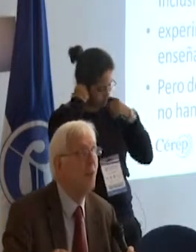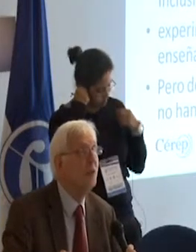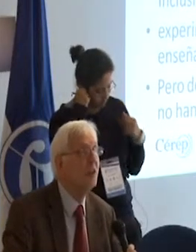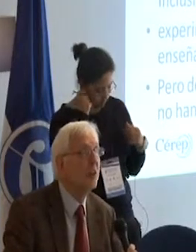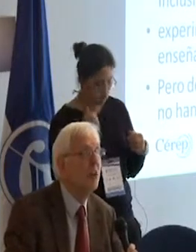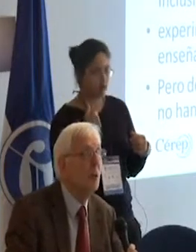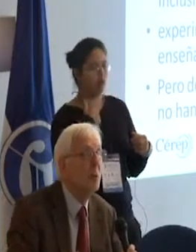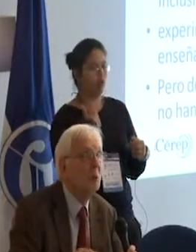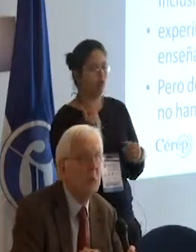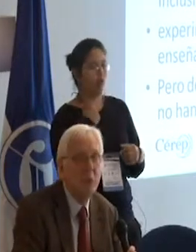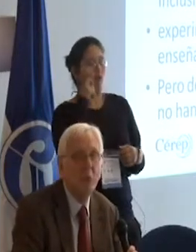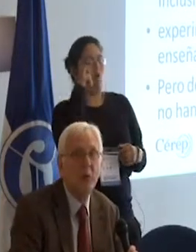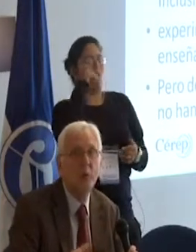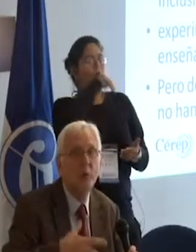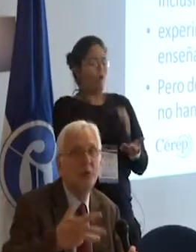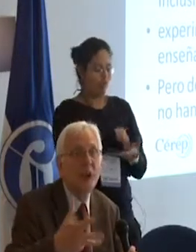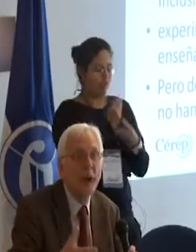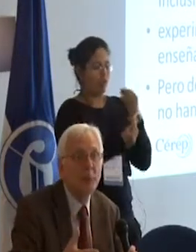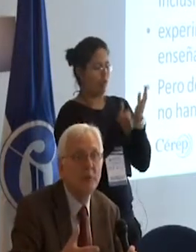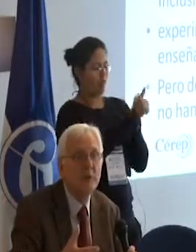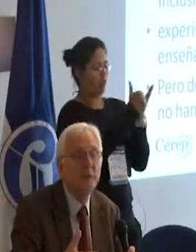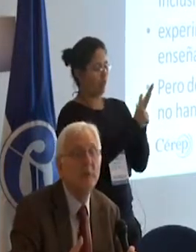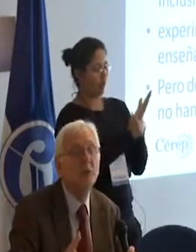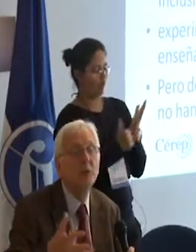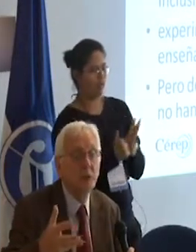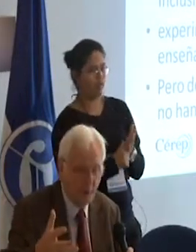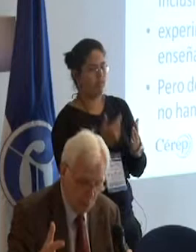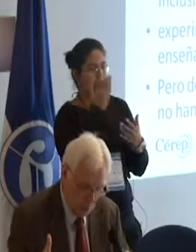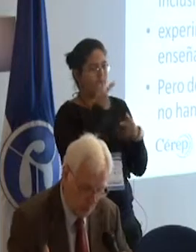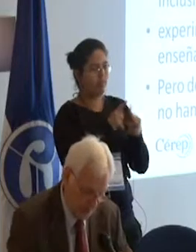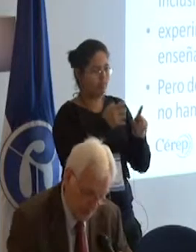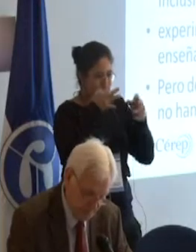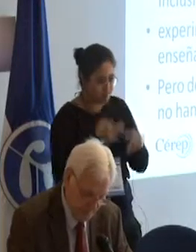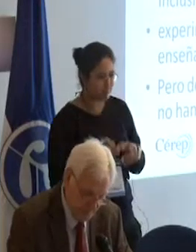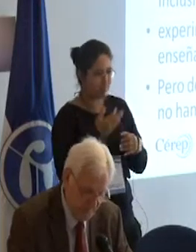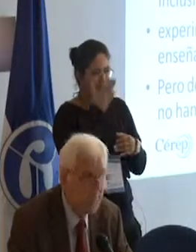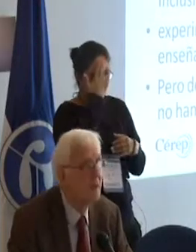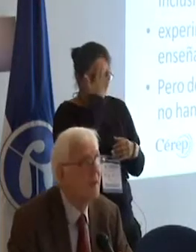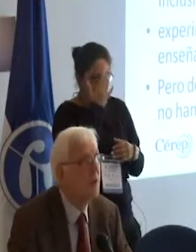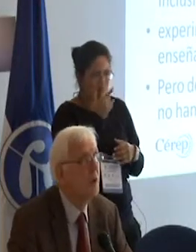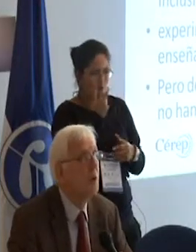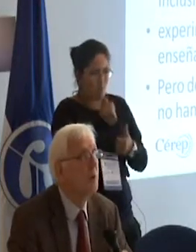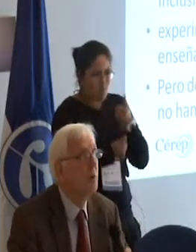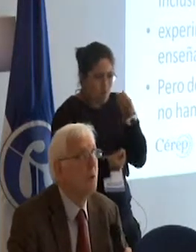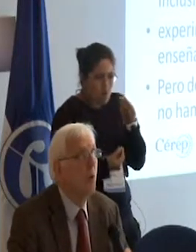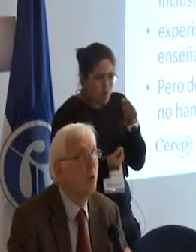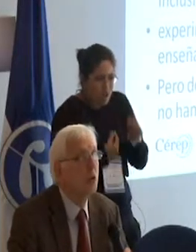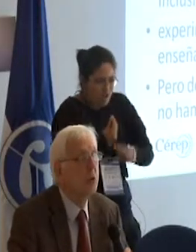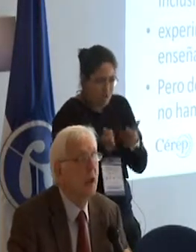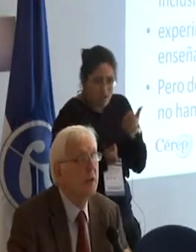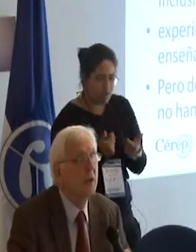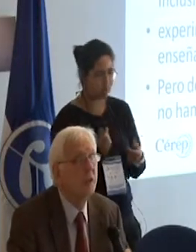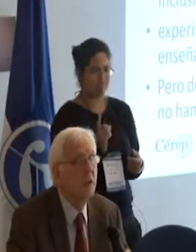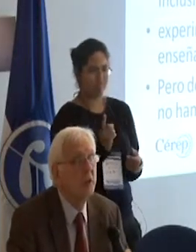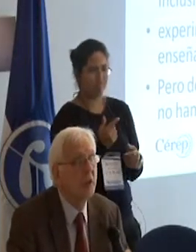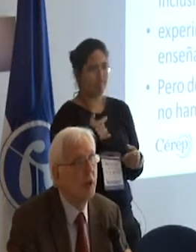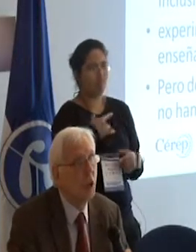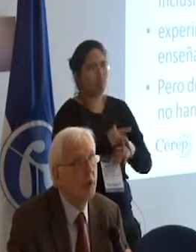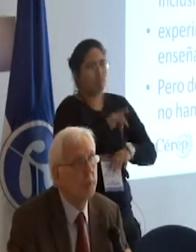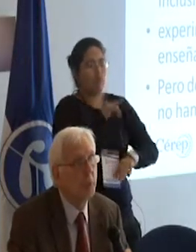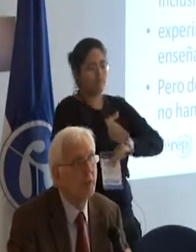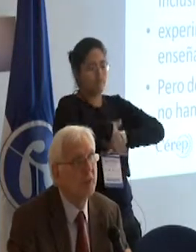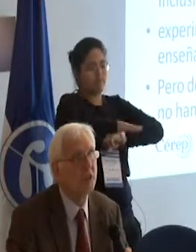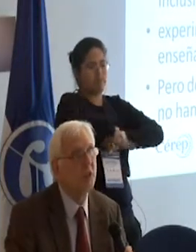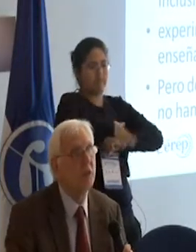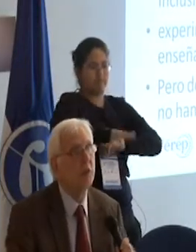debí reconstruir el programa sin saber lo que iba a hacer. Tuve que improvisar sin saber a dónde iba.